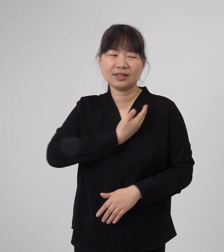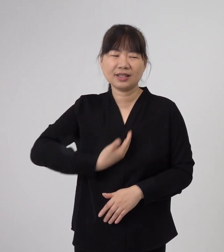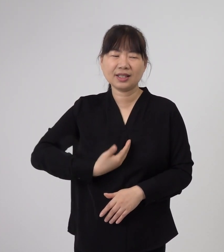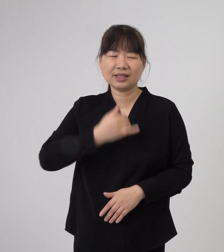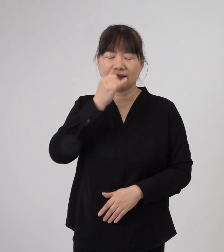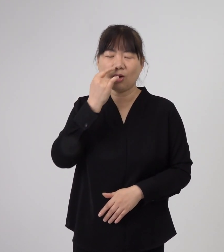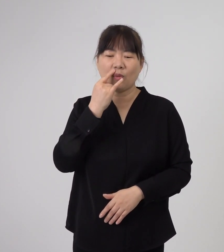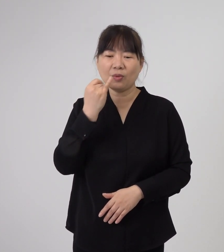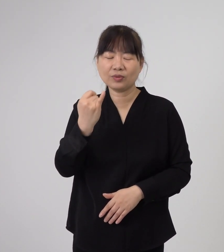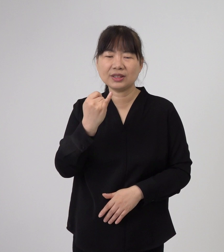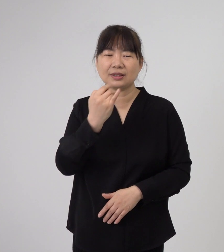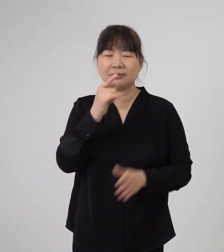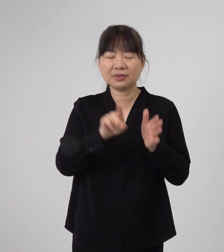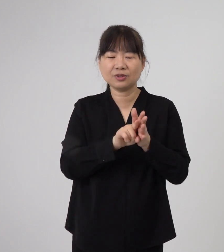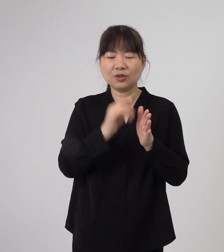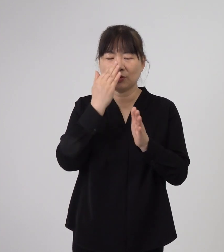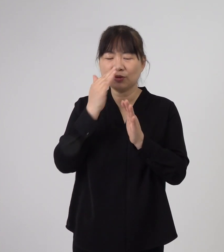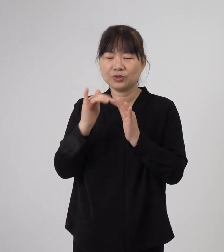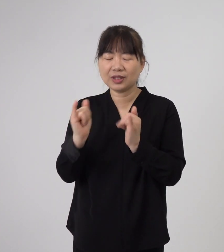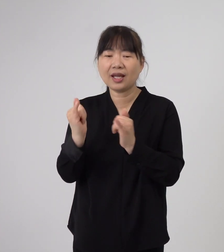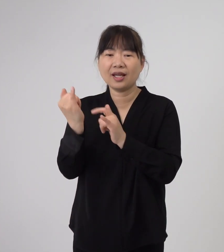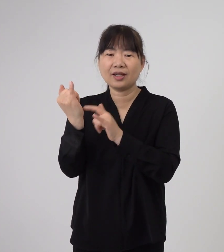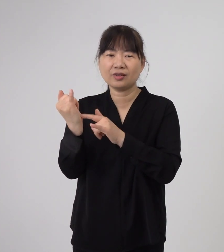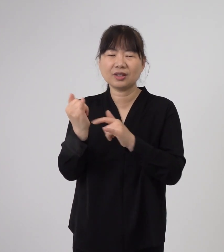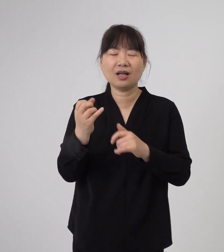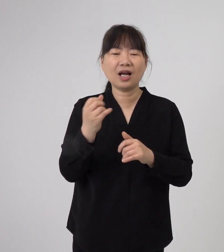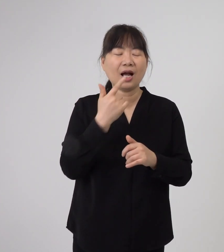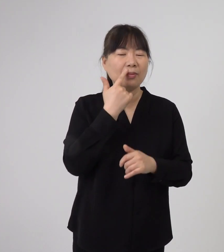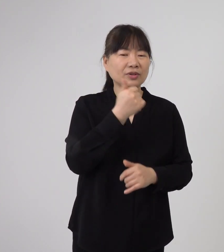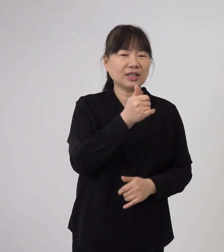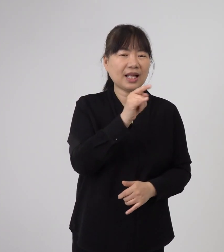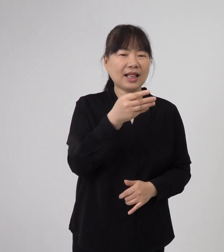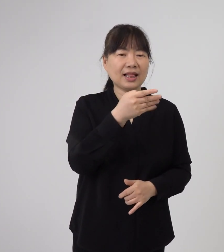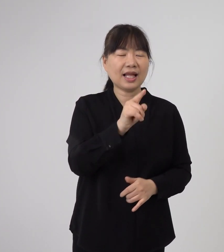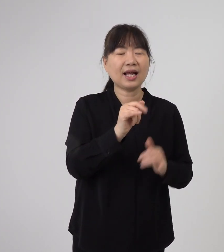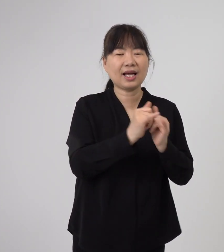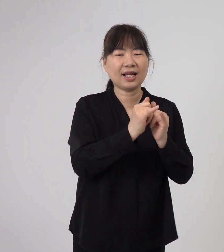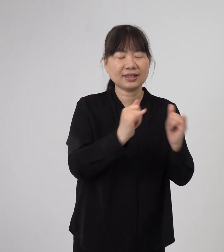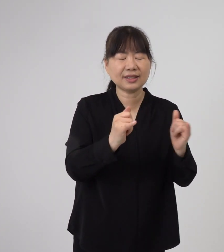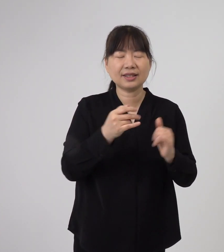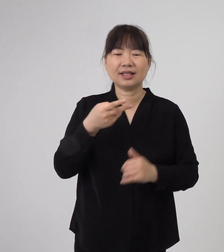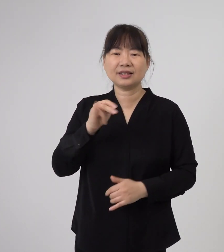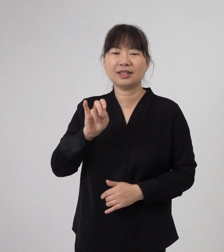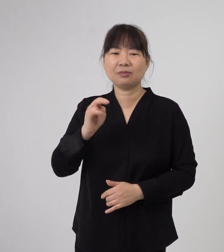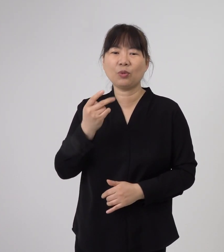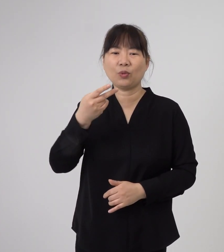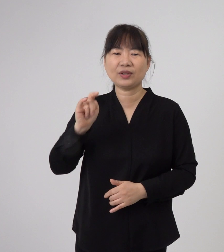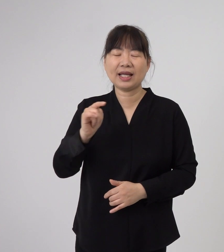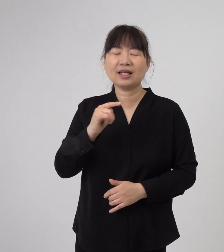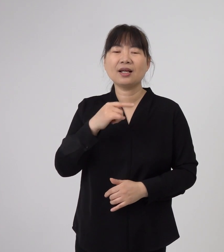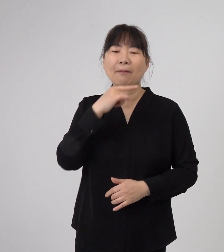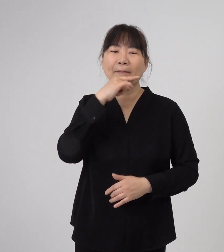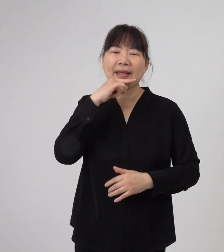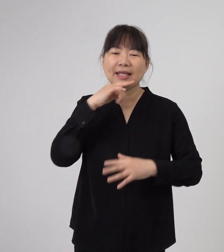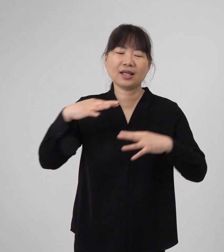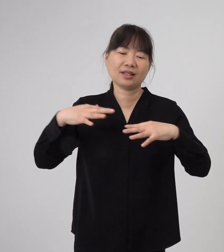그 어머니는 믿는 유대 여자요 아버지는 헬라인이라. 그러니까 디모데는 사실상